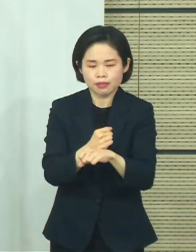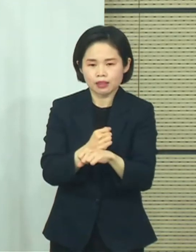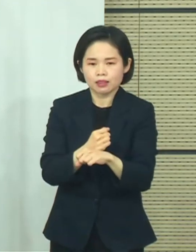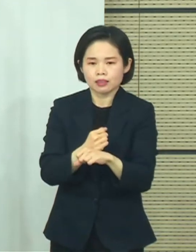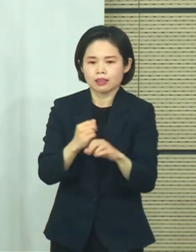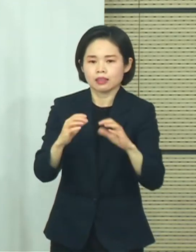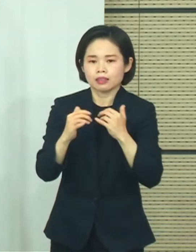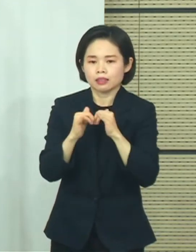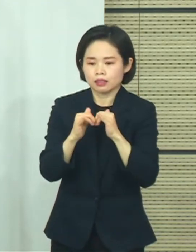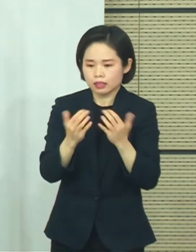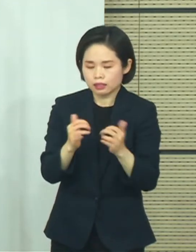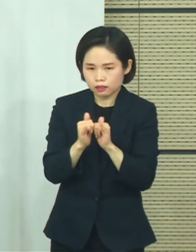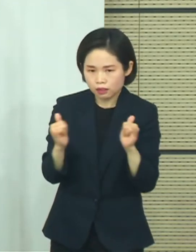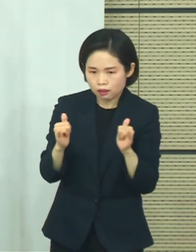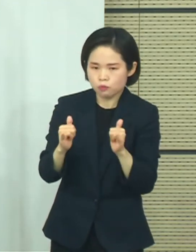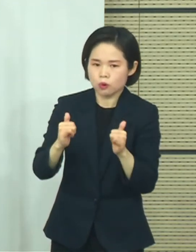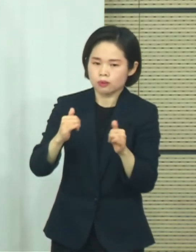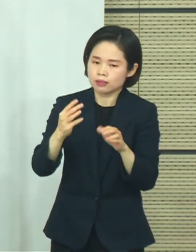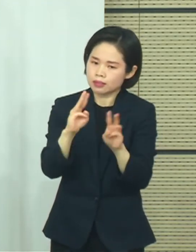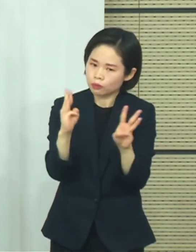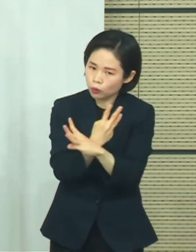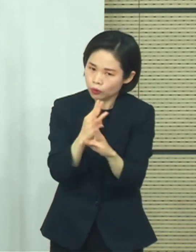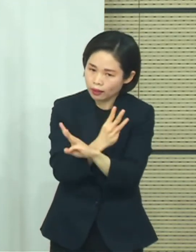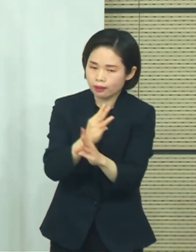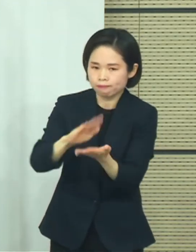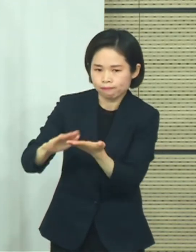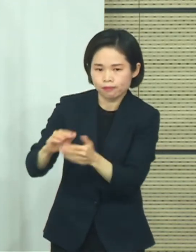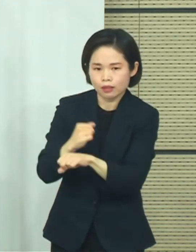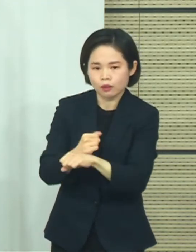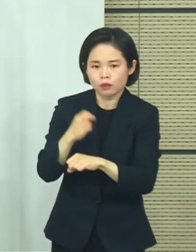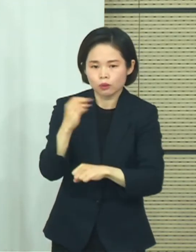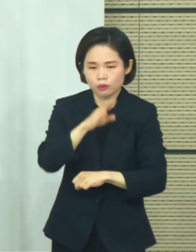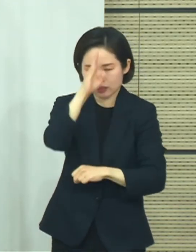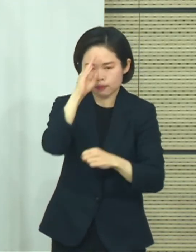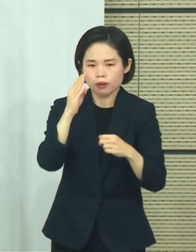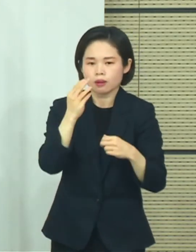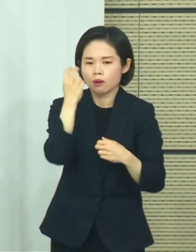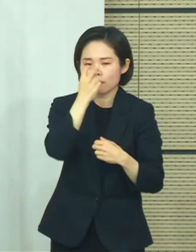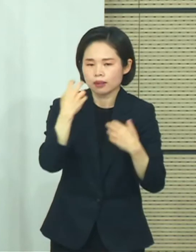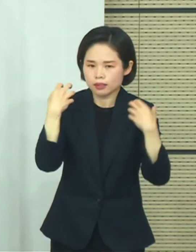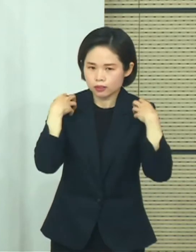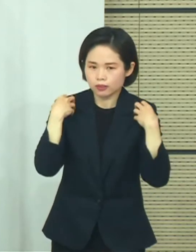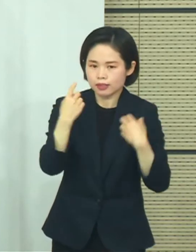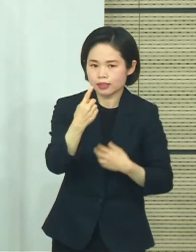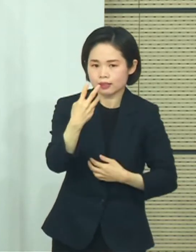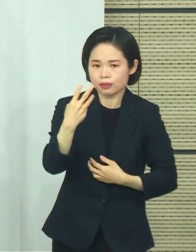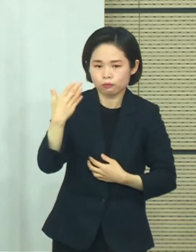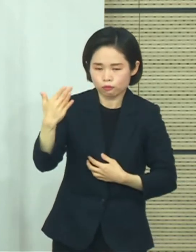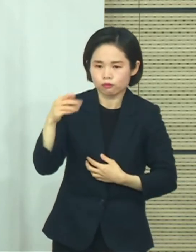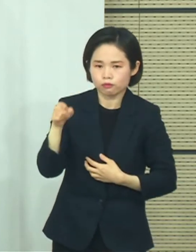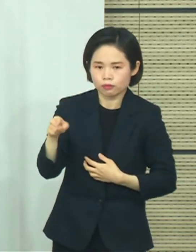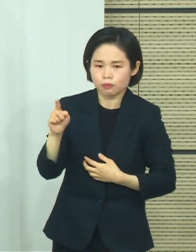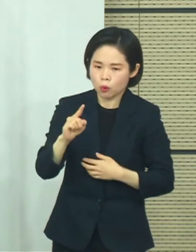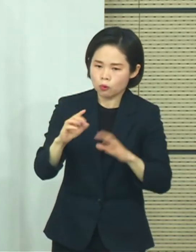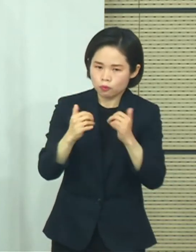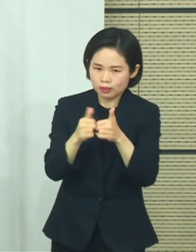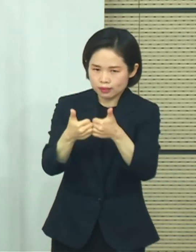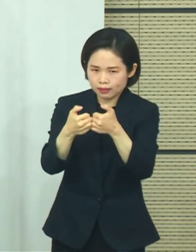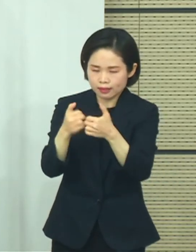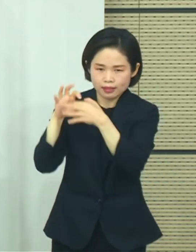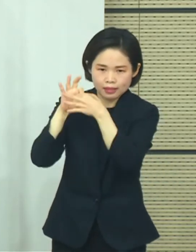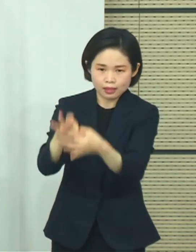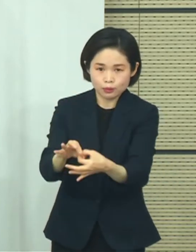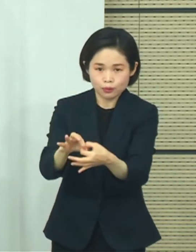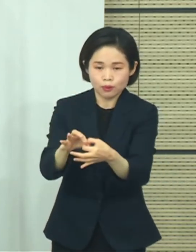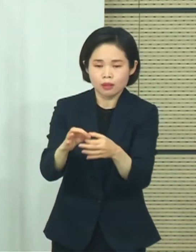상시 대응하는 한편 질병관리 청 1339 콜센터는 24시간 대국민 상담을 이어가며 방역